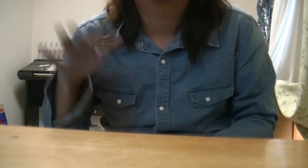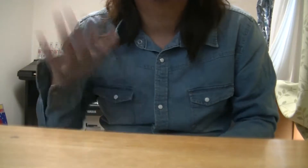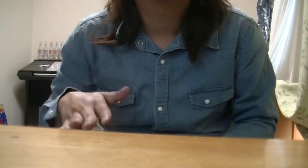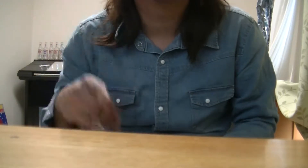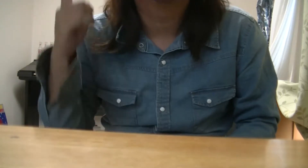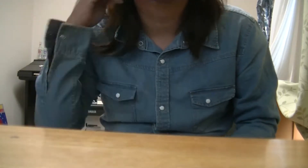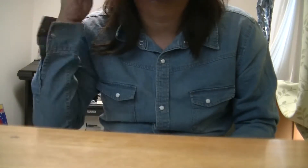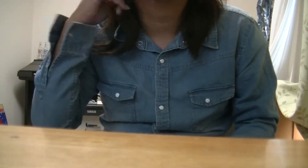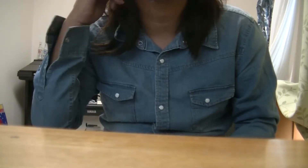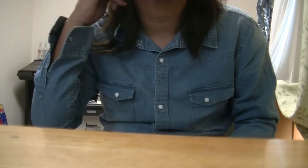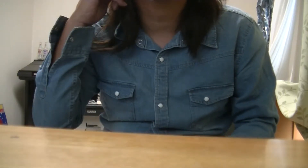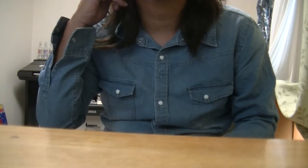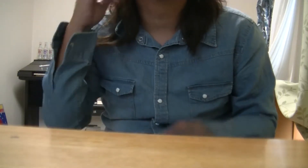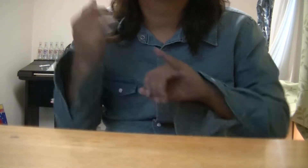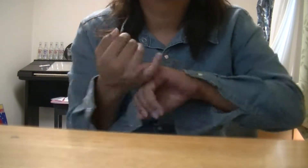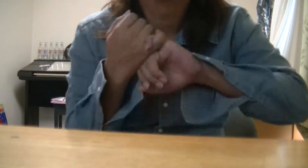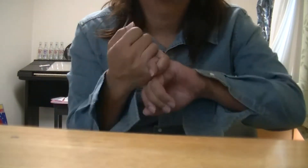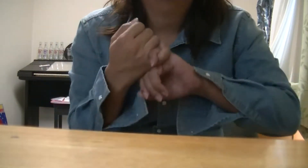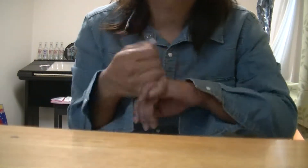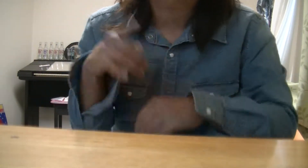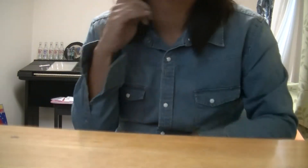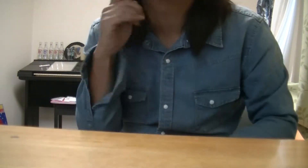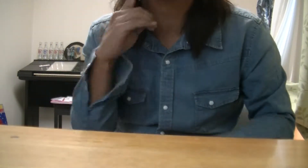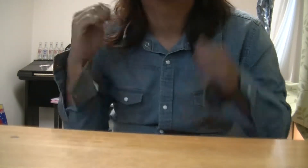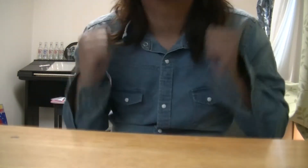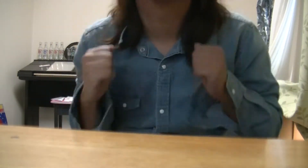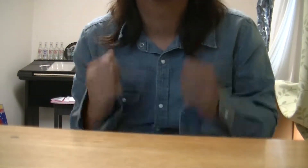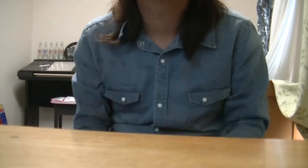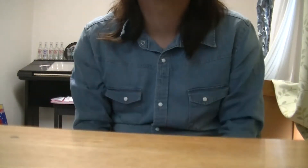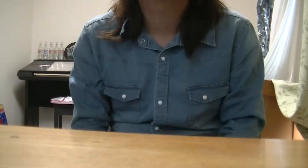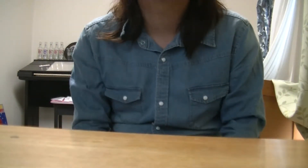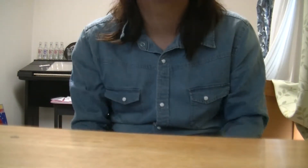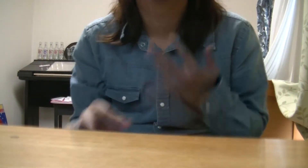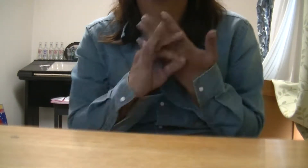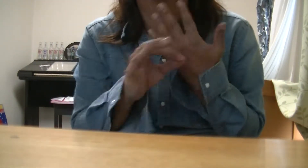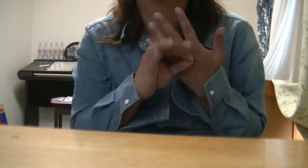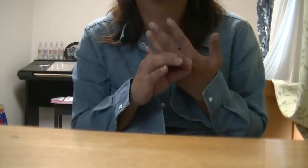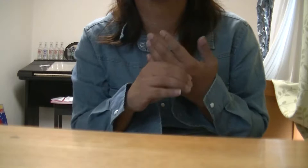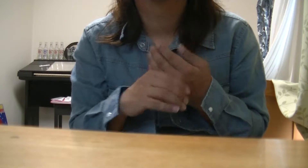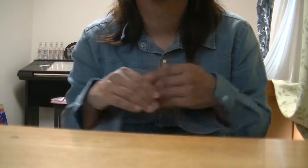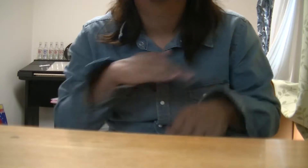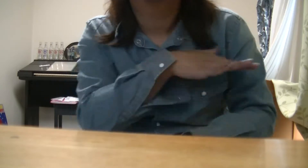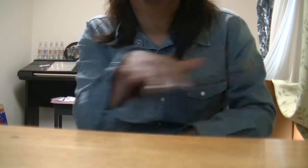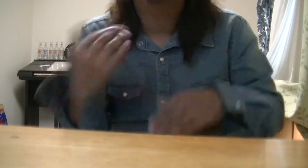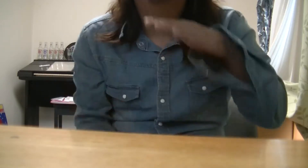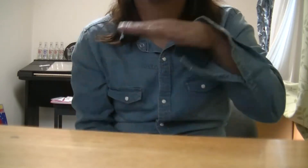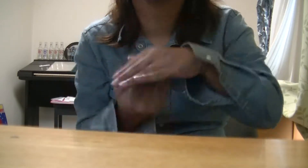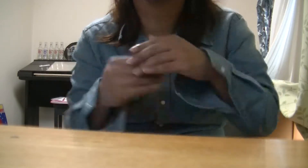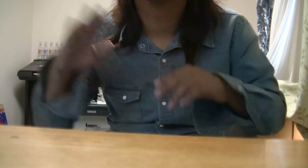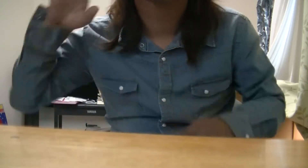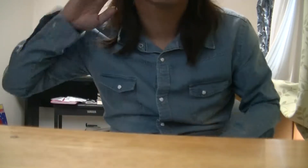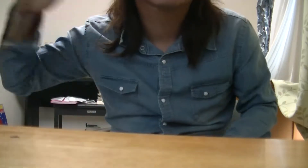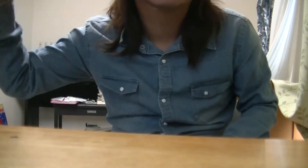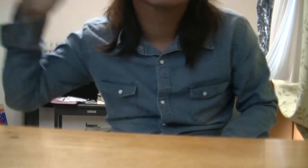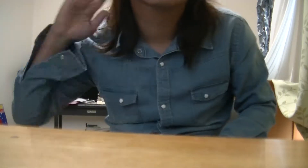います。ぜひトライしてみてください。例えば最高の挨拶、それだけでも現場が変わ